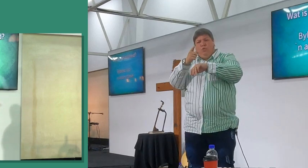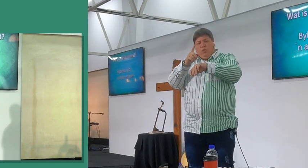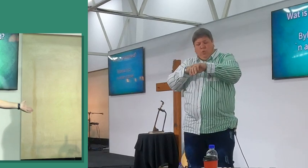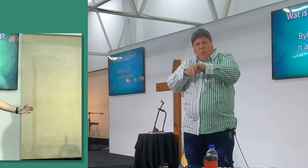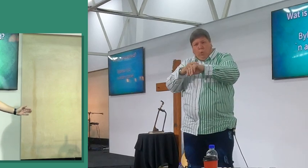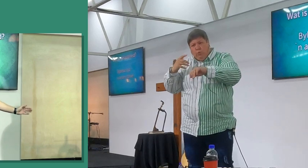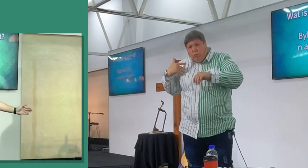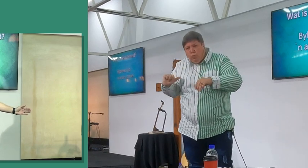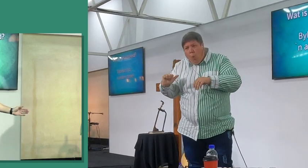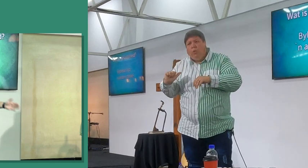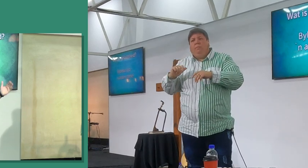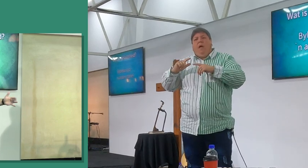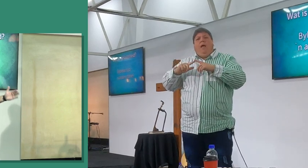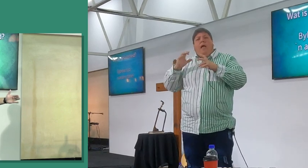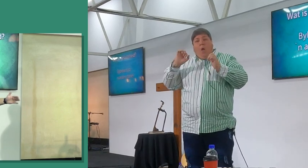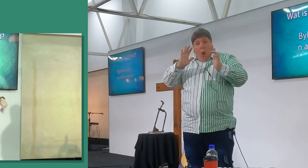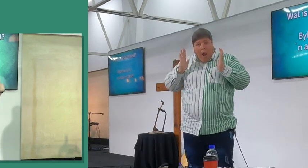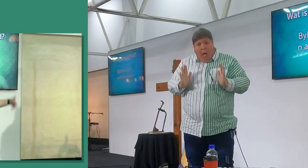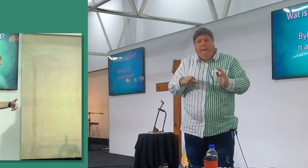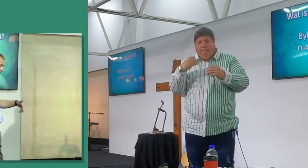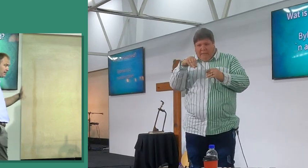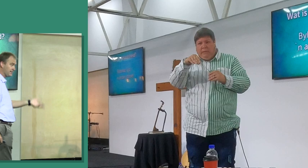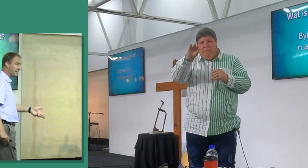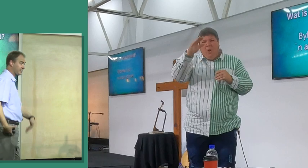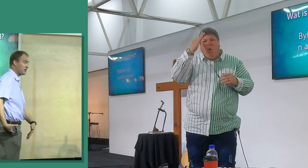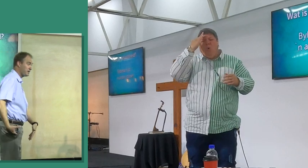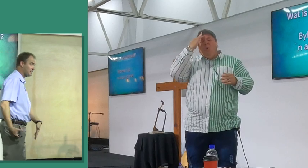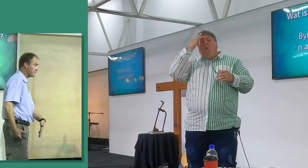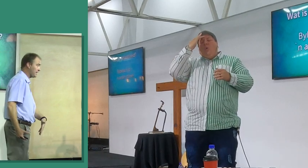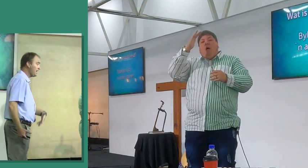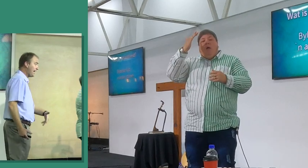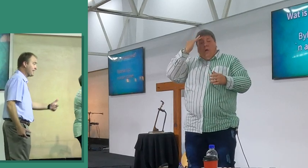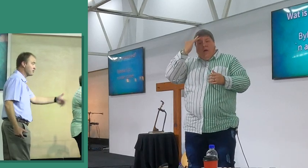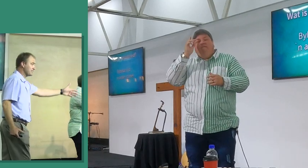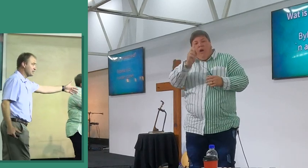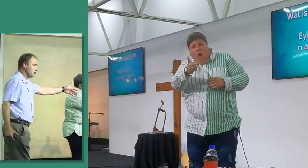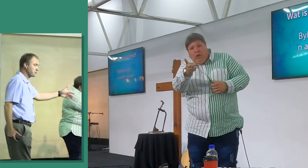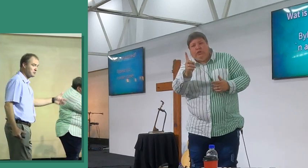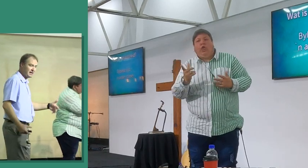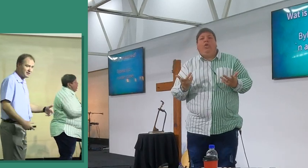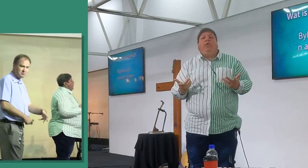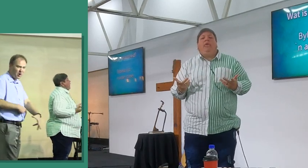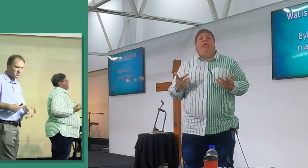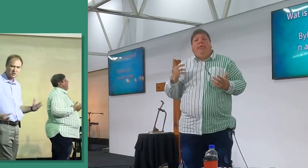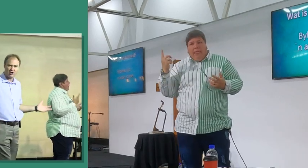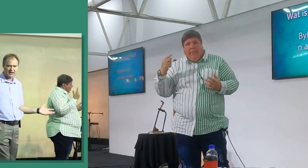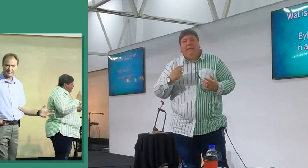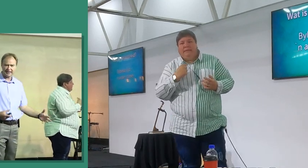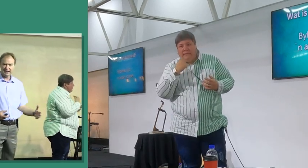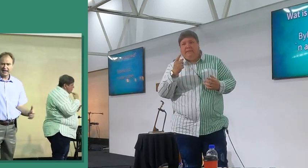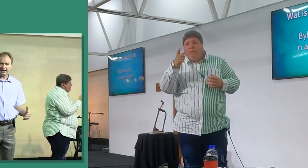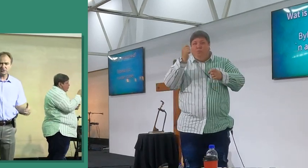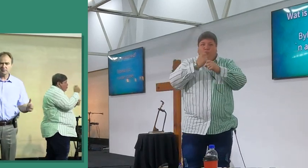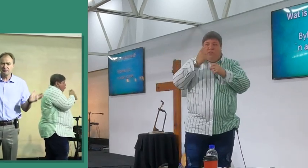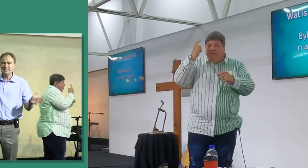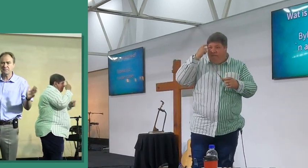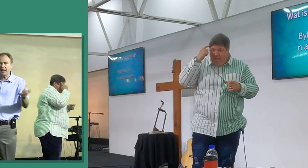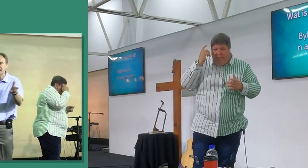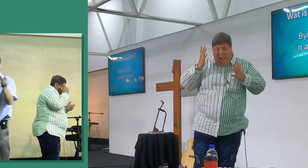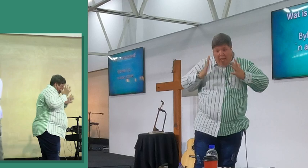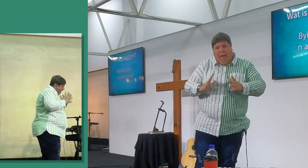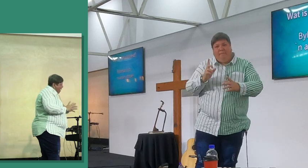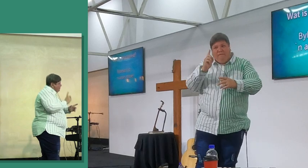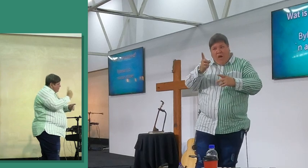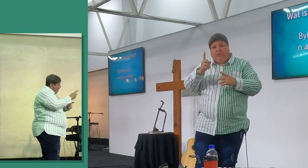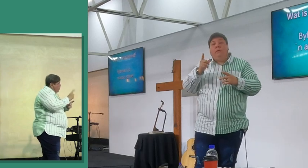gezond word, jy kan nie net aangaan nie, nou verbeel jouself, jy het een besering, en jy gaan net aan, jy het een gebrekte been, en jou net aan loopt om mee, en het maak skare, en jy, en so, mens het